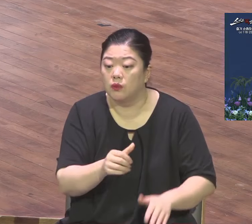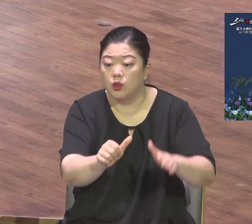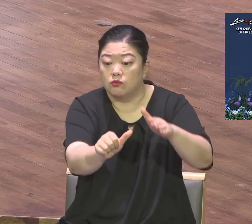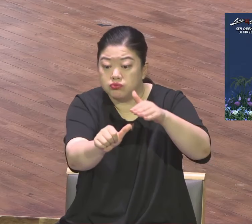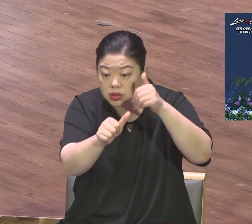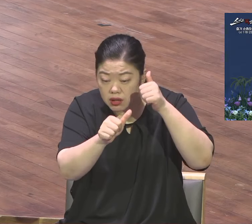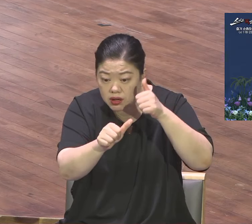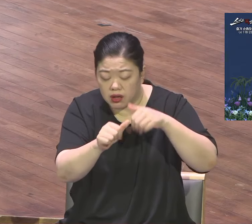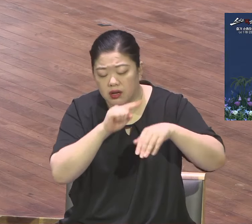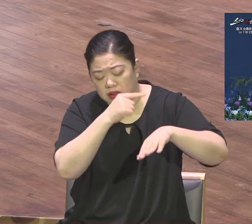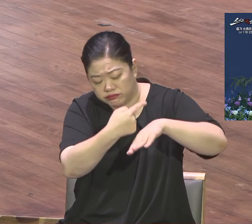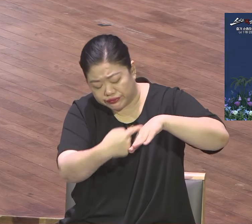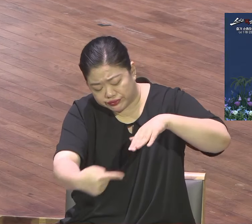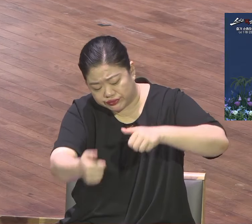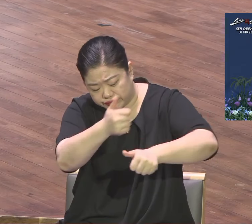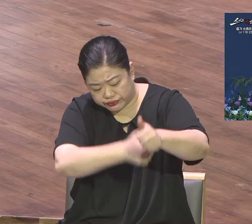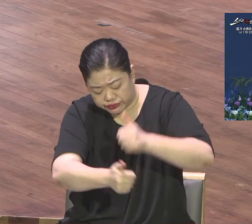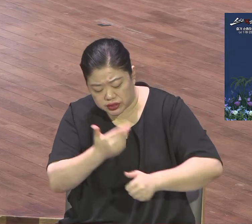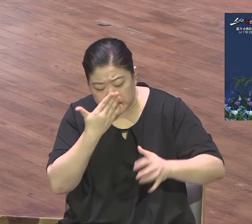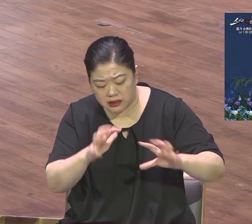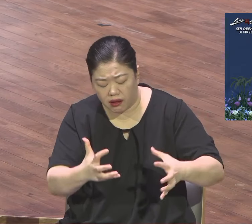뭐냐?